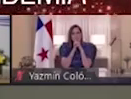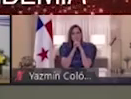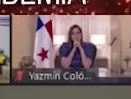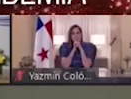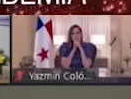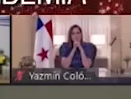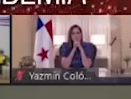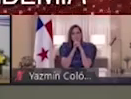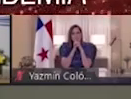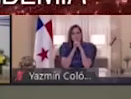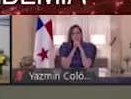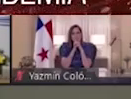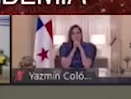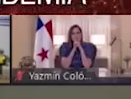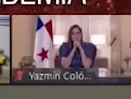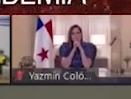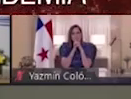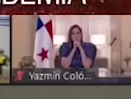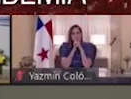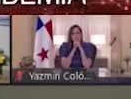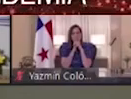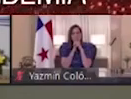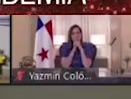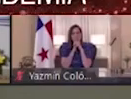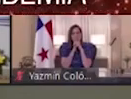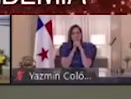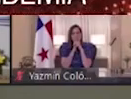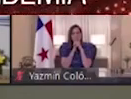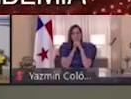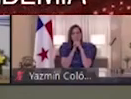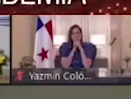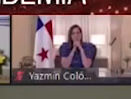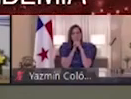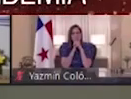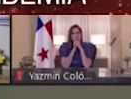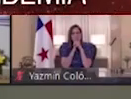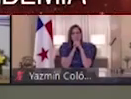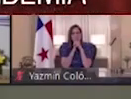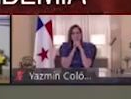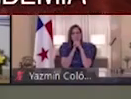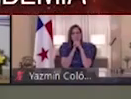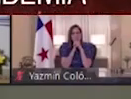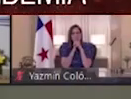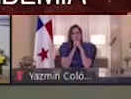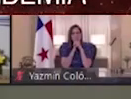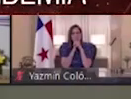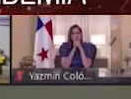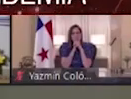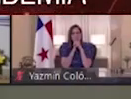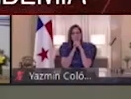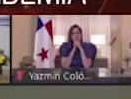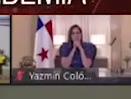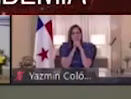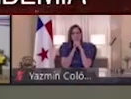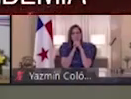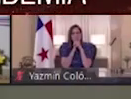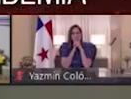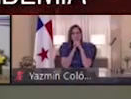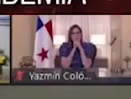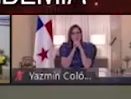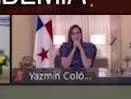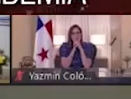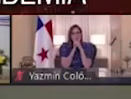en el área rural, muchos de nuestros programas están enfocados hacia ello. Nosotros hemos